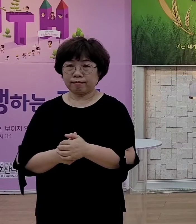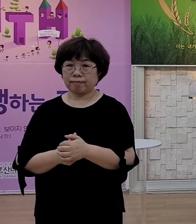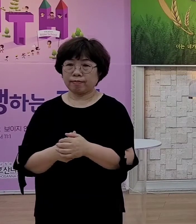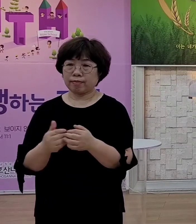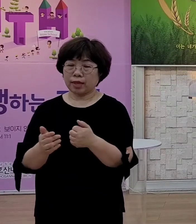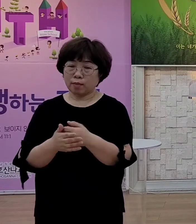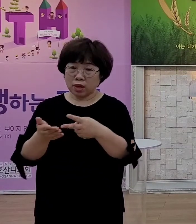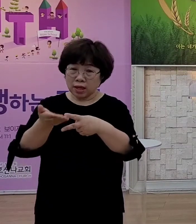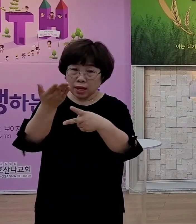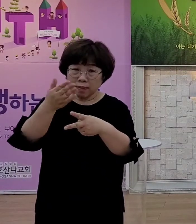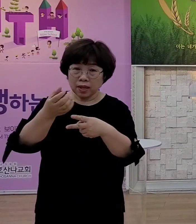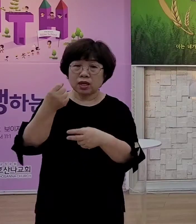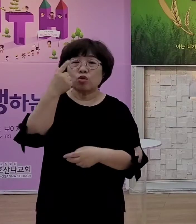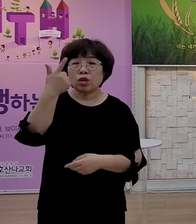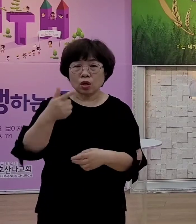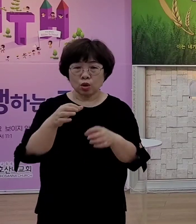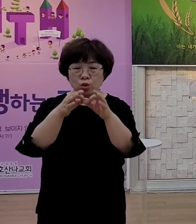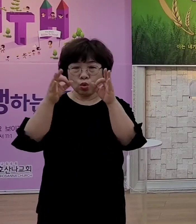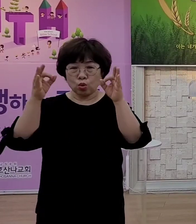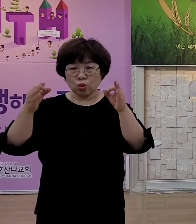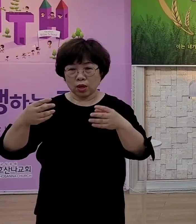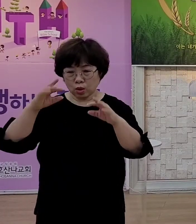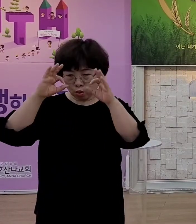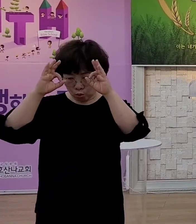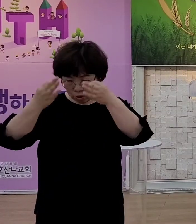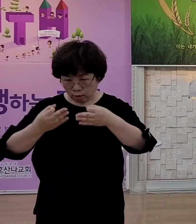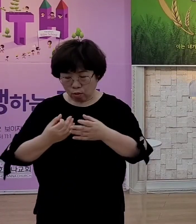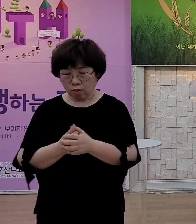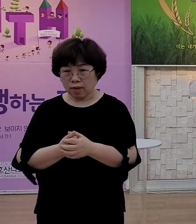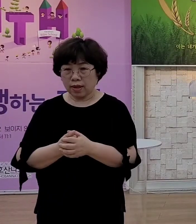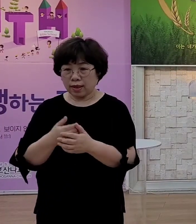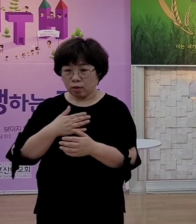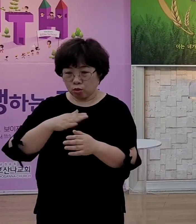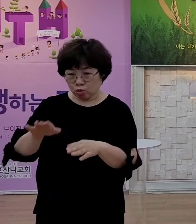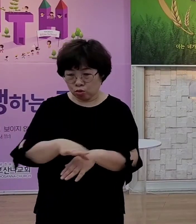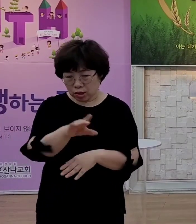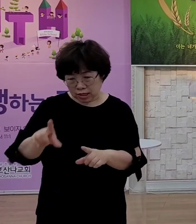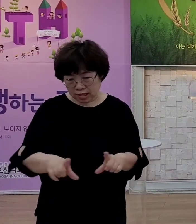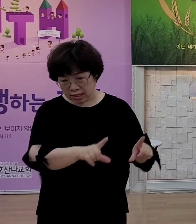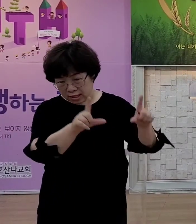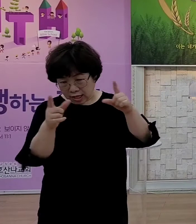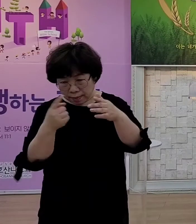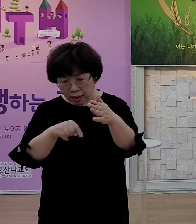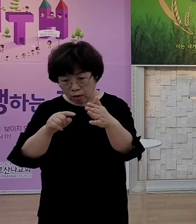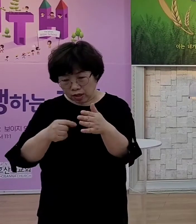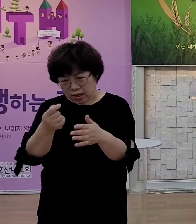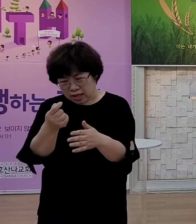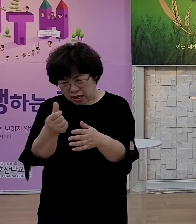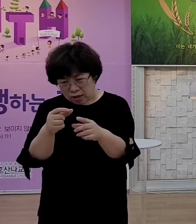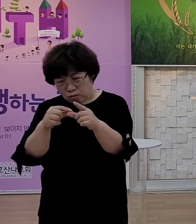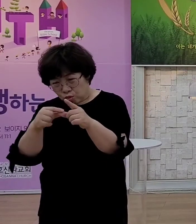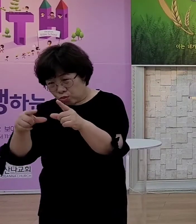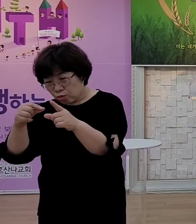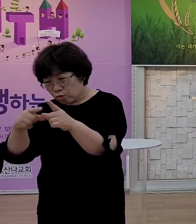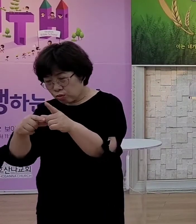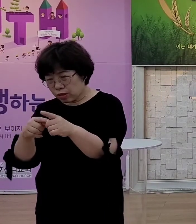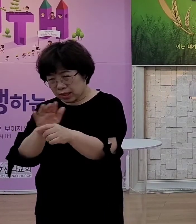이 전반기를 6개월을 돌아보면서 우리 삶의 작은 부분까지 여러분 잘